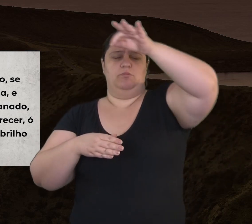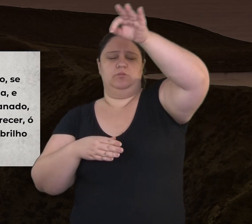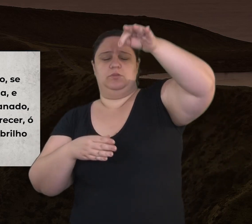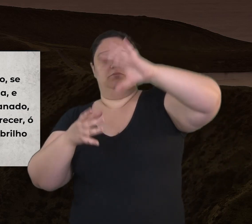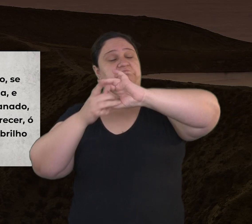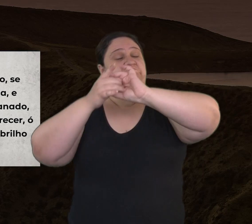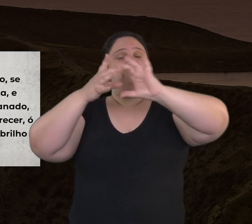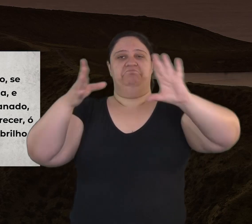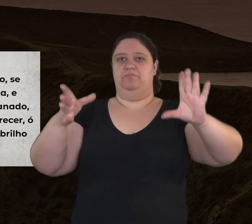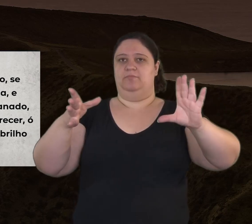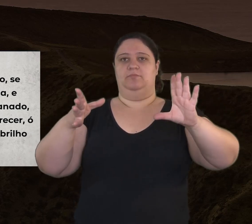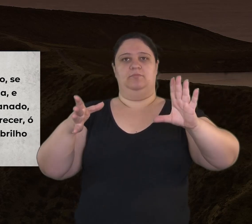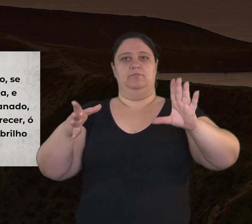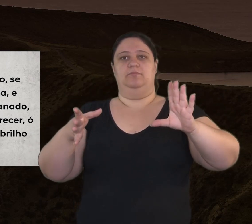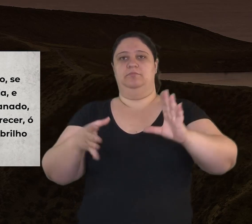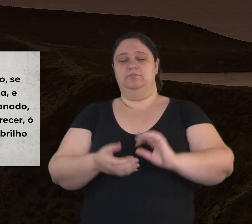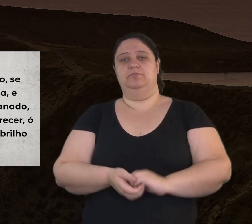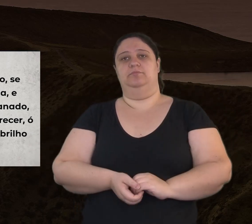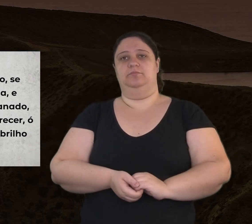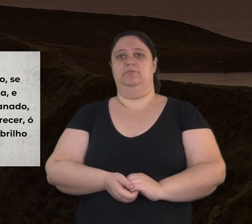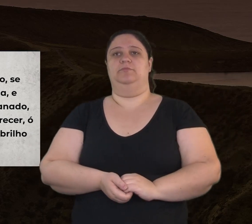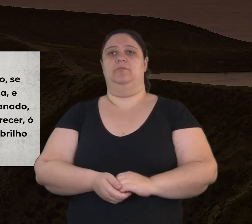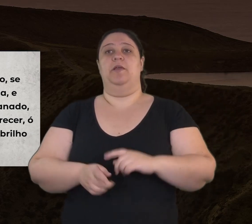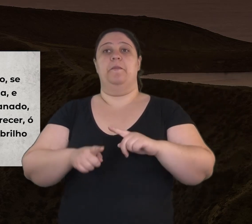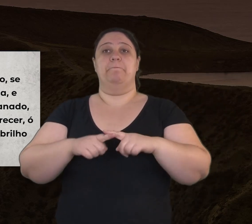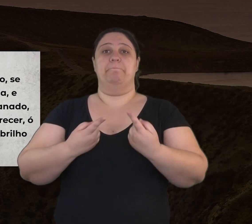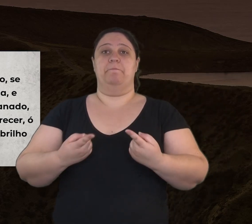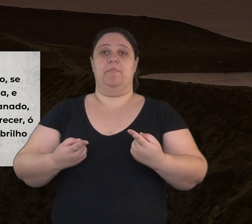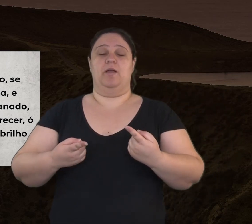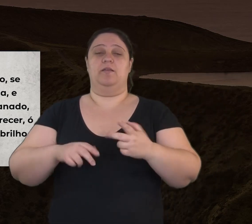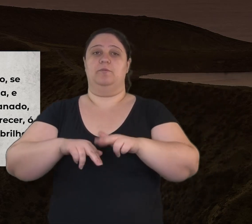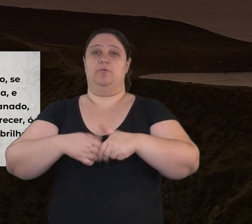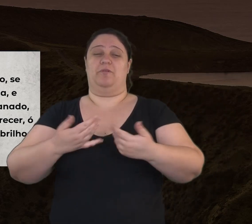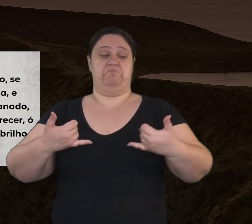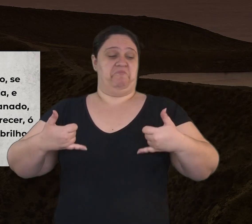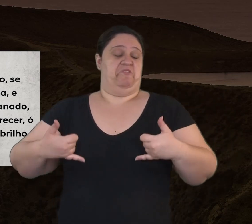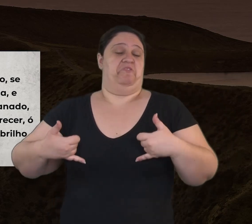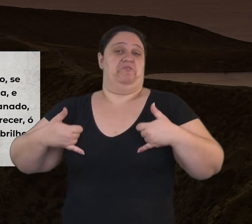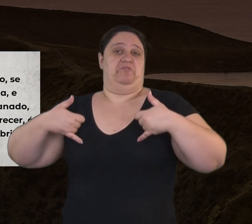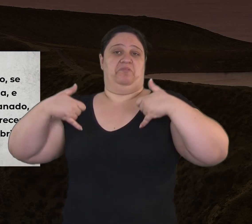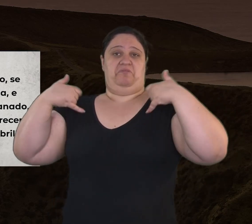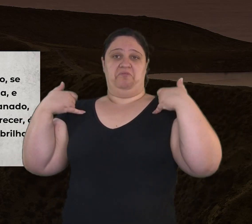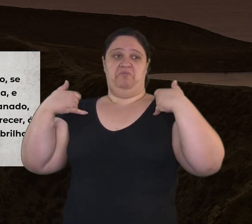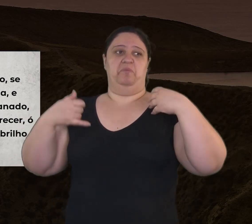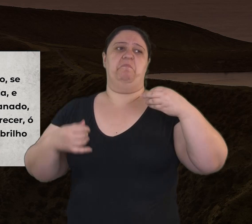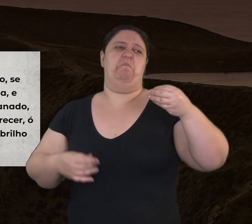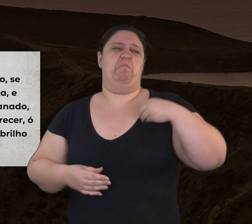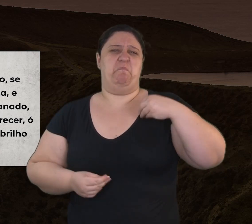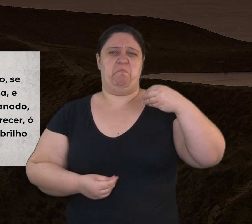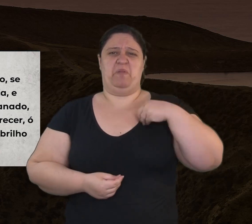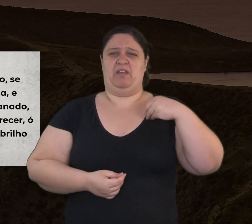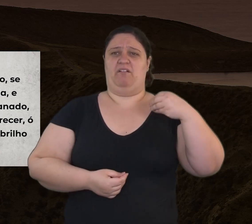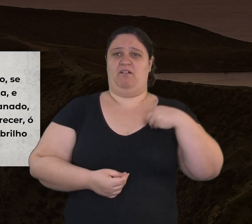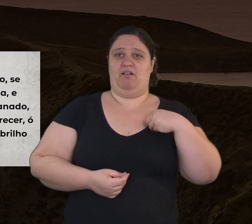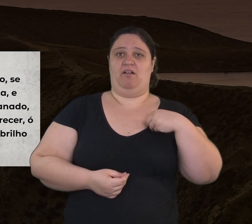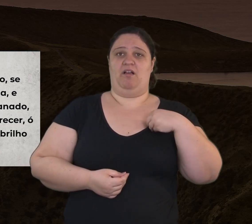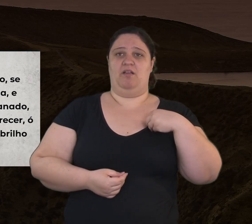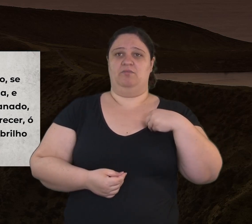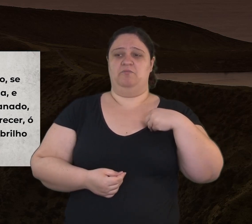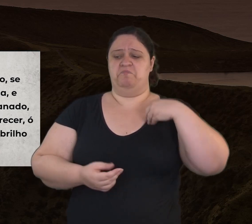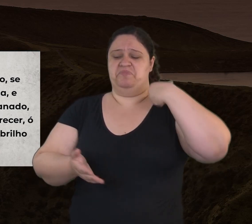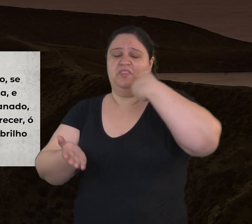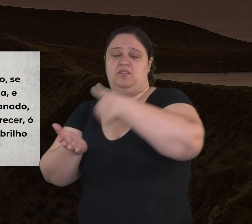né, livre acesso ao monte santo de Deus, mas ele, por causa, né, da sua iniquidade, do seu orgulho, ele